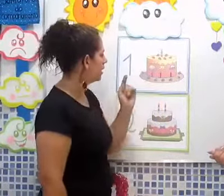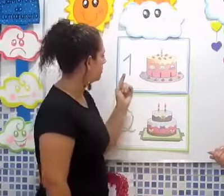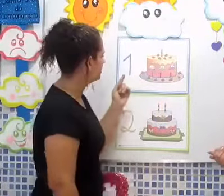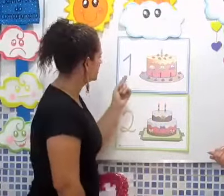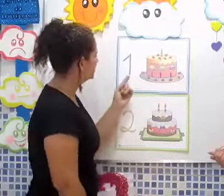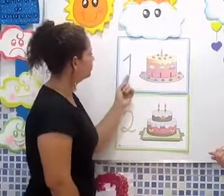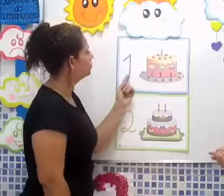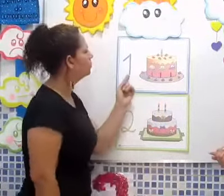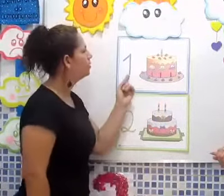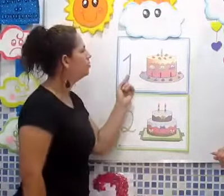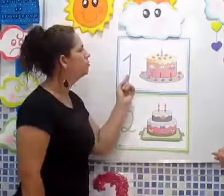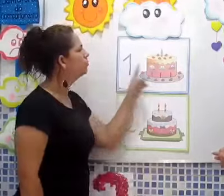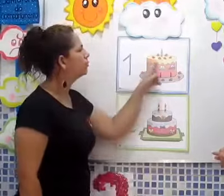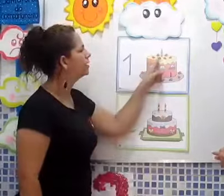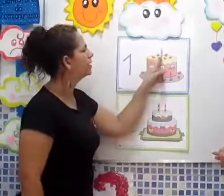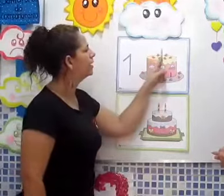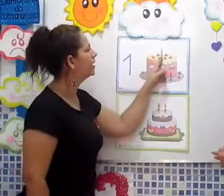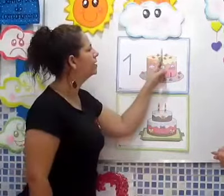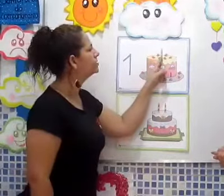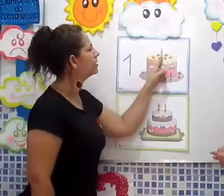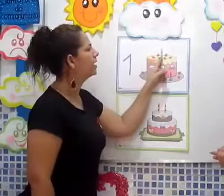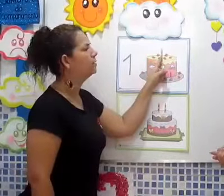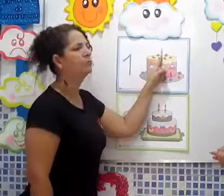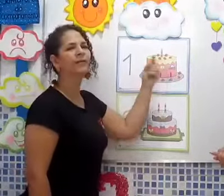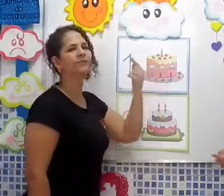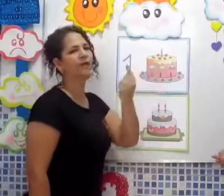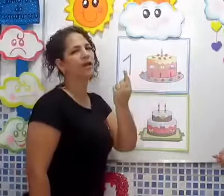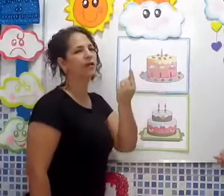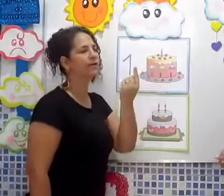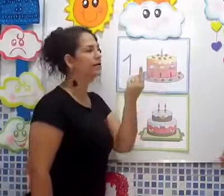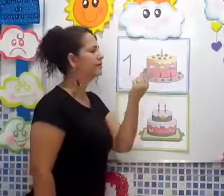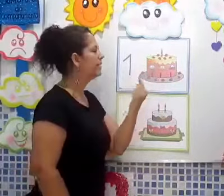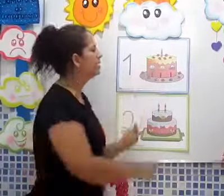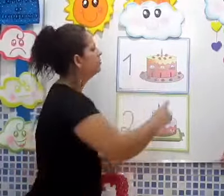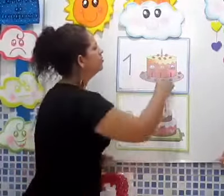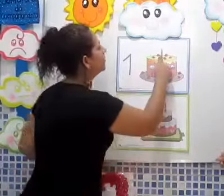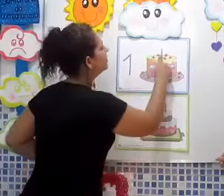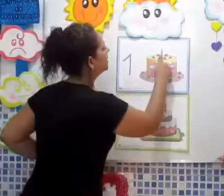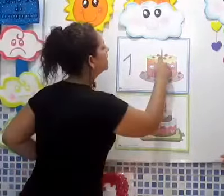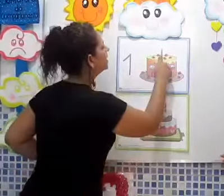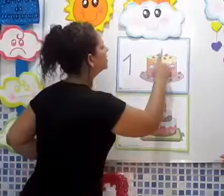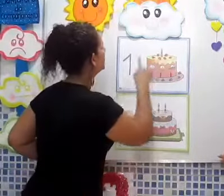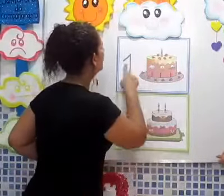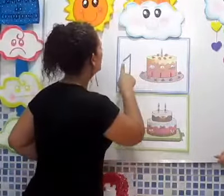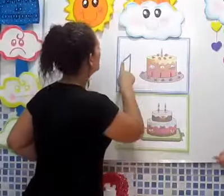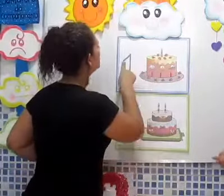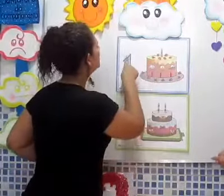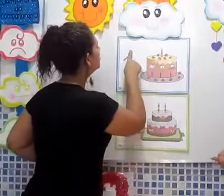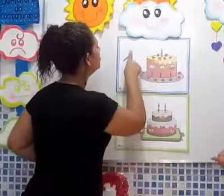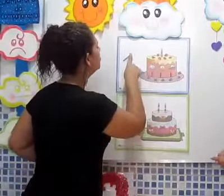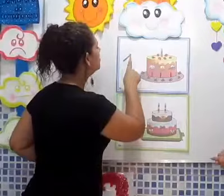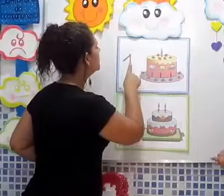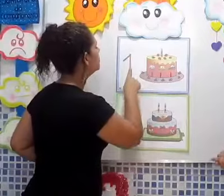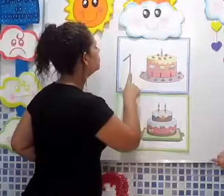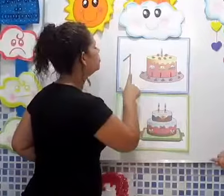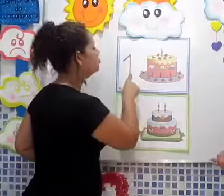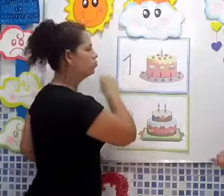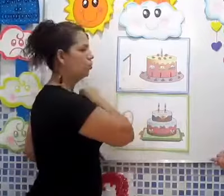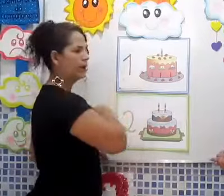Mas aqui tem o número 1, porque olha, só tem uma vela. Tem uma velinha aqui e tem o número 1.